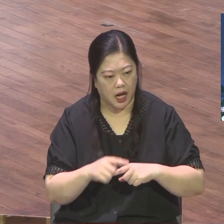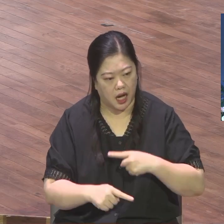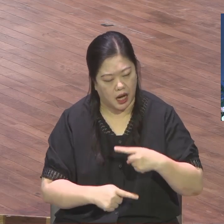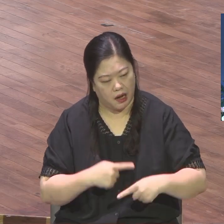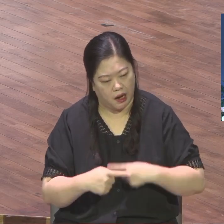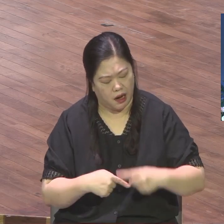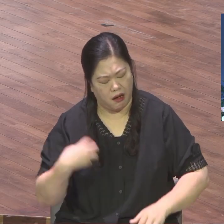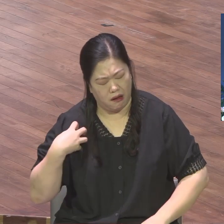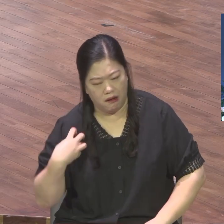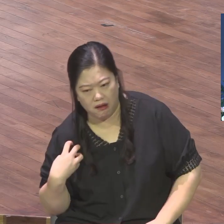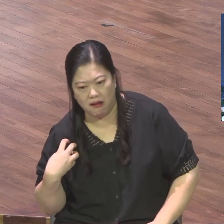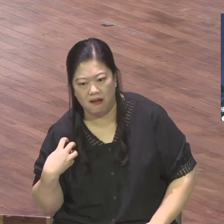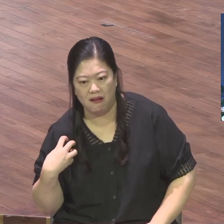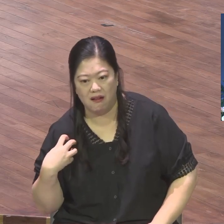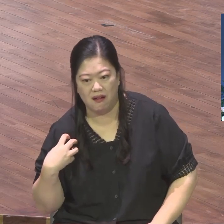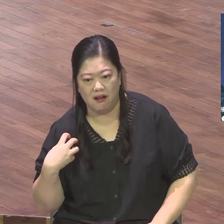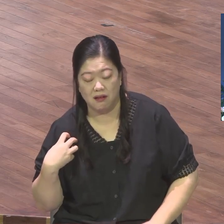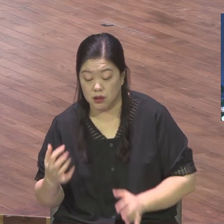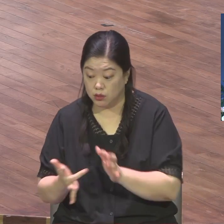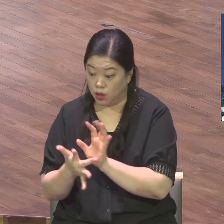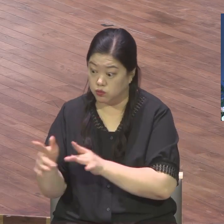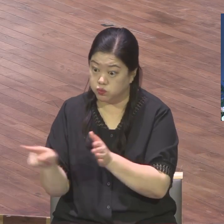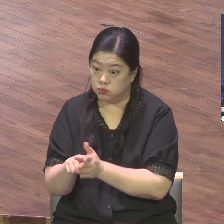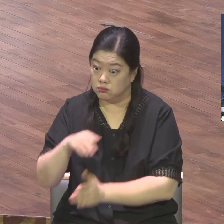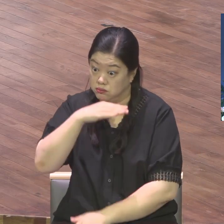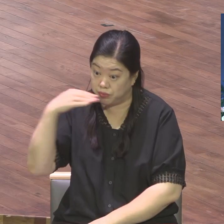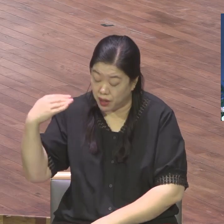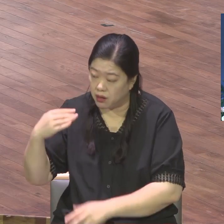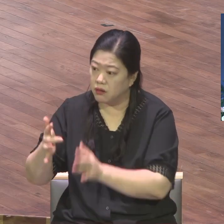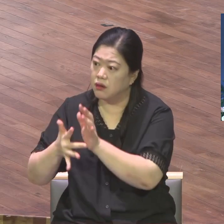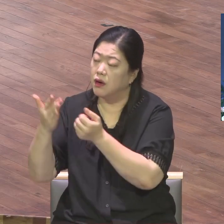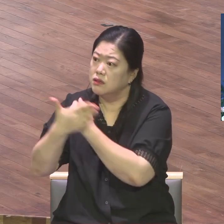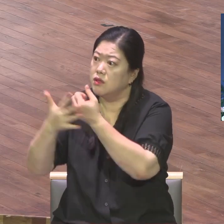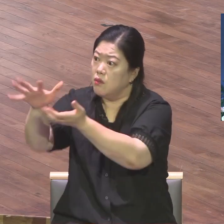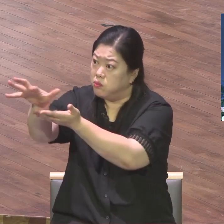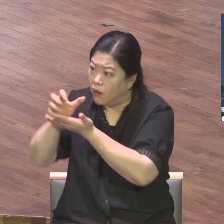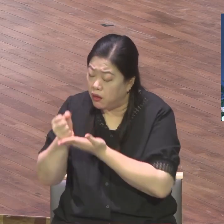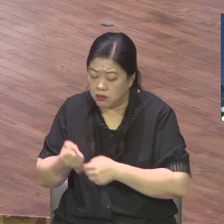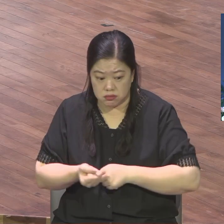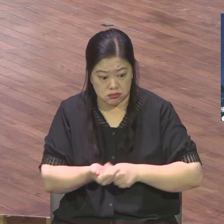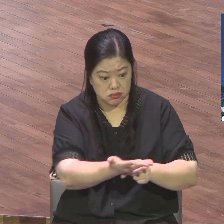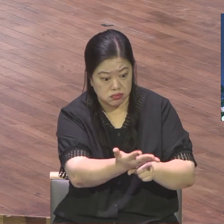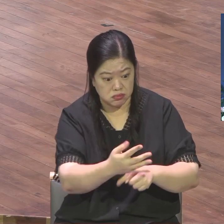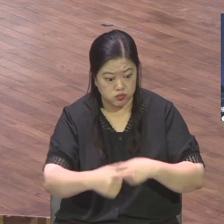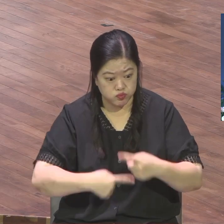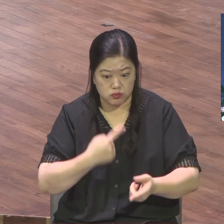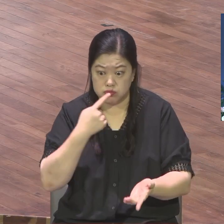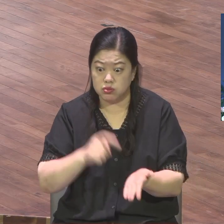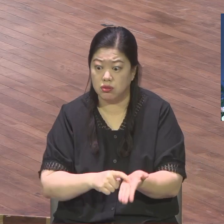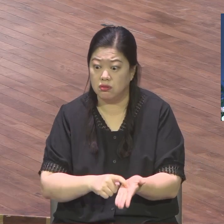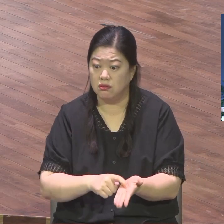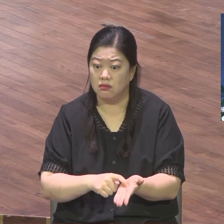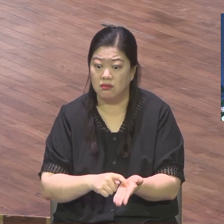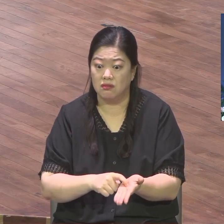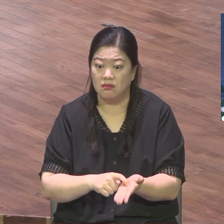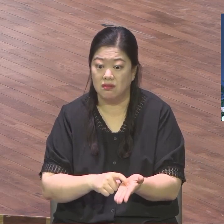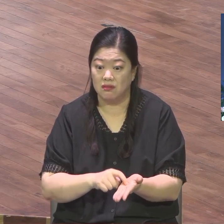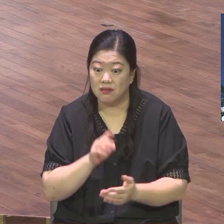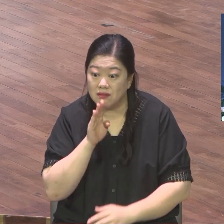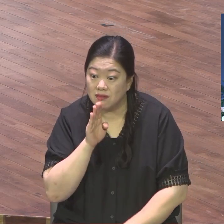믿느냐 안 믿느냐, 내 믿은 대로 될지어다. 내가 믿느냐 안 믿느냐 이거라 말이에요.